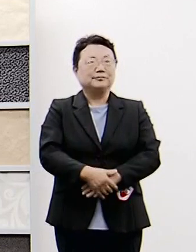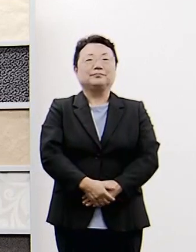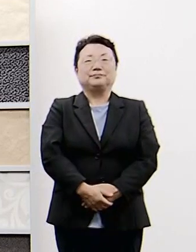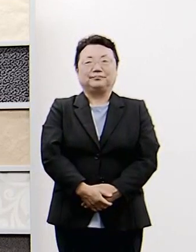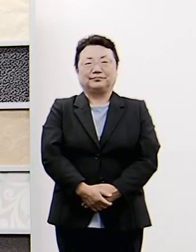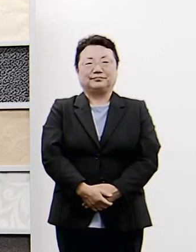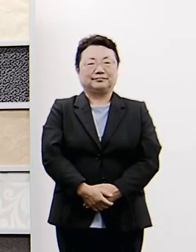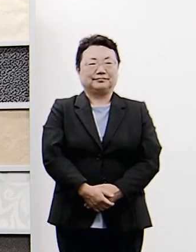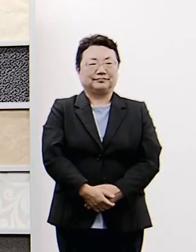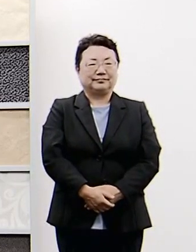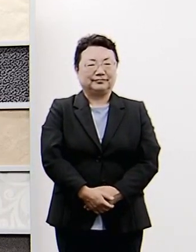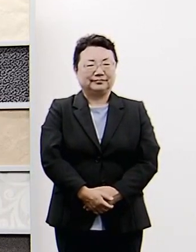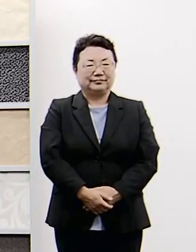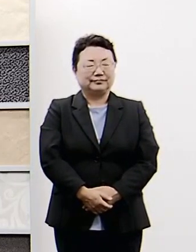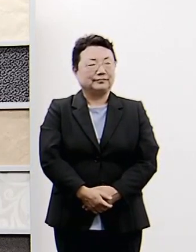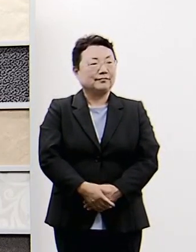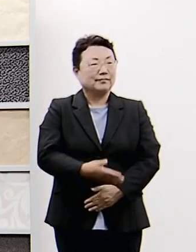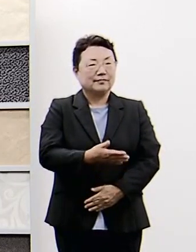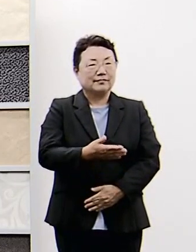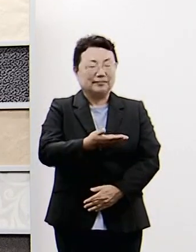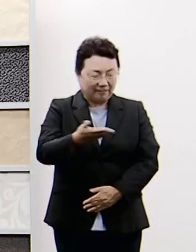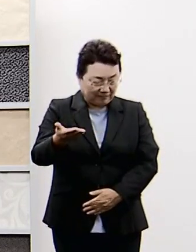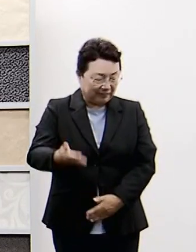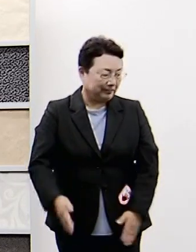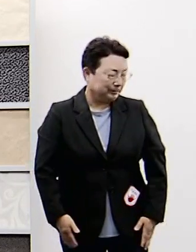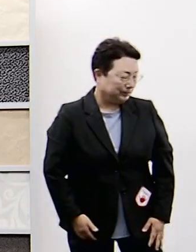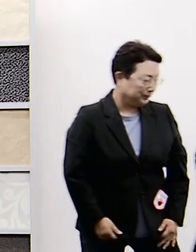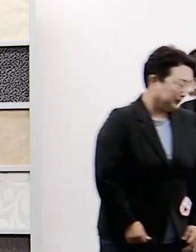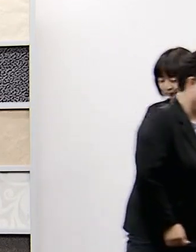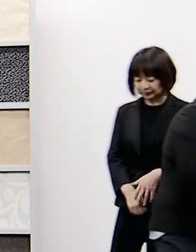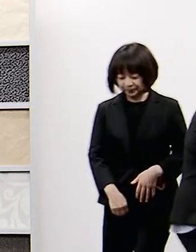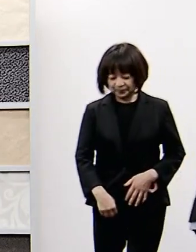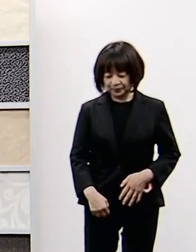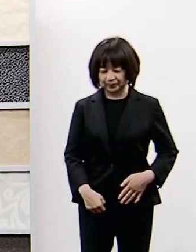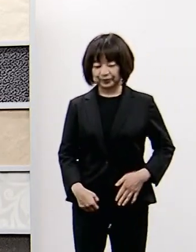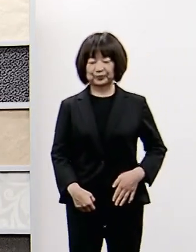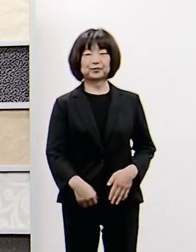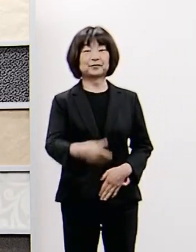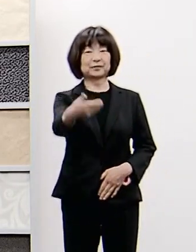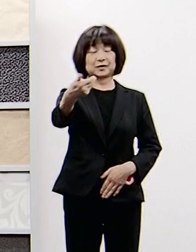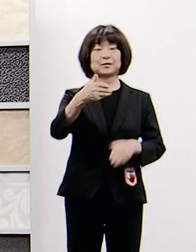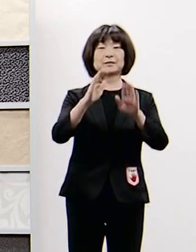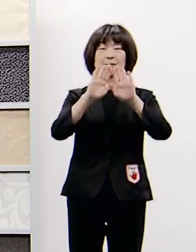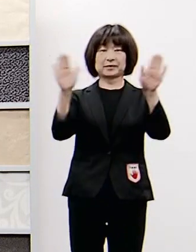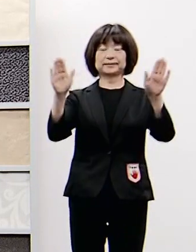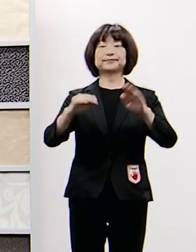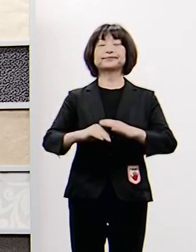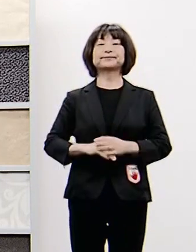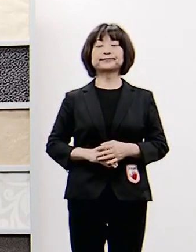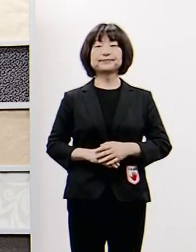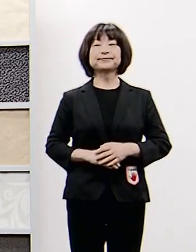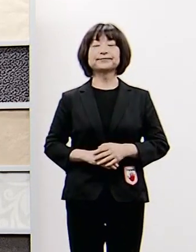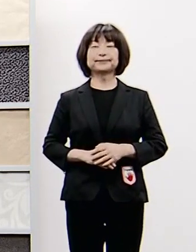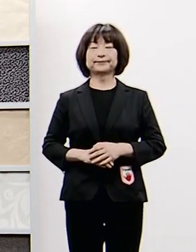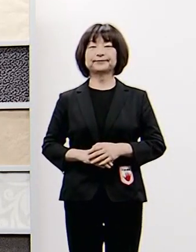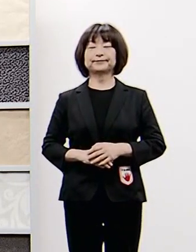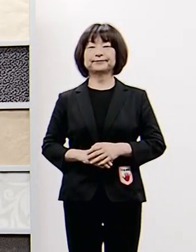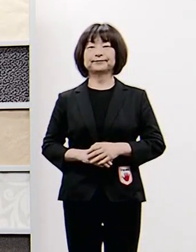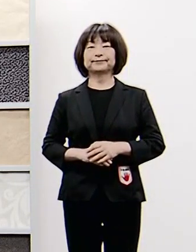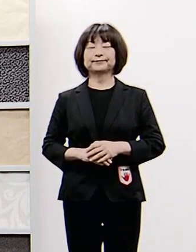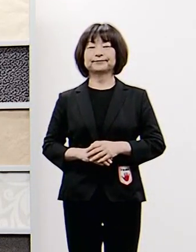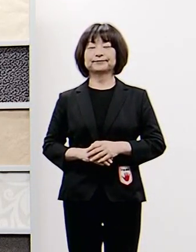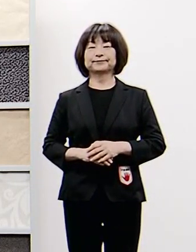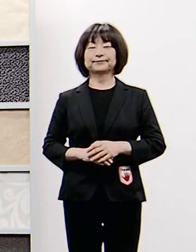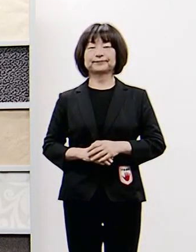ますそれではただいまの発表事項についてご質問をお受けいたしますなお時間に限りもございますことから